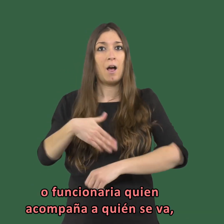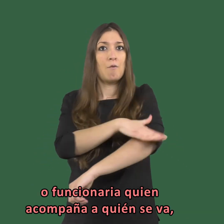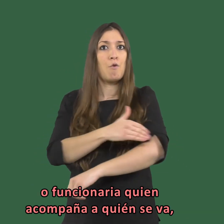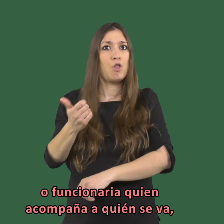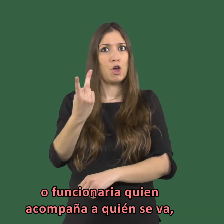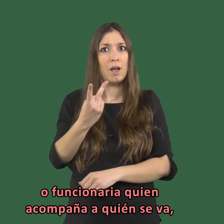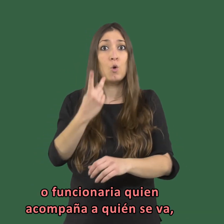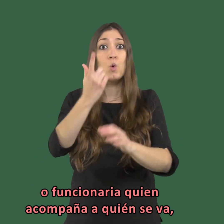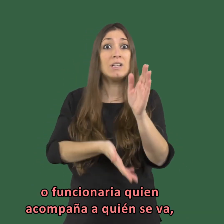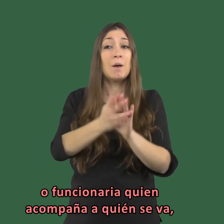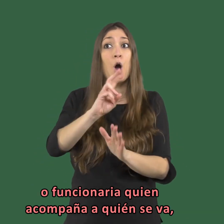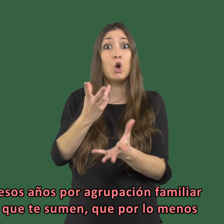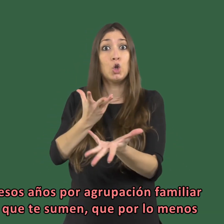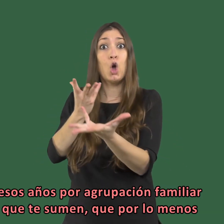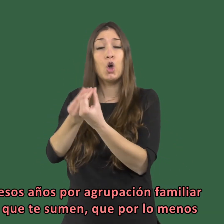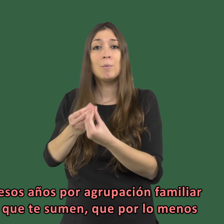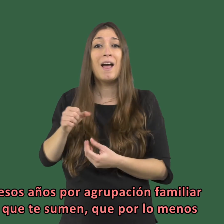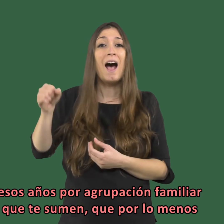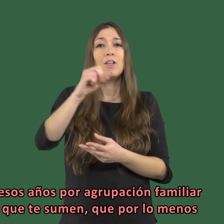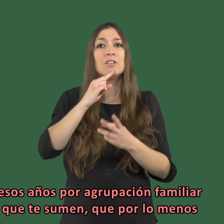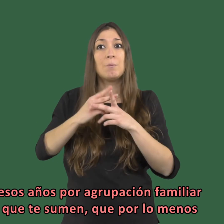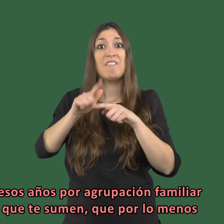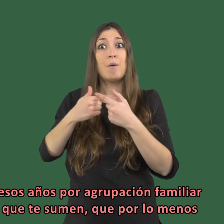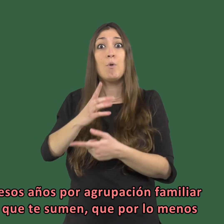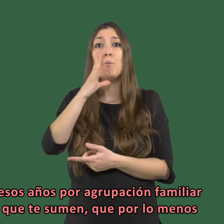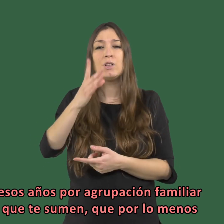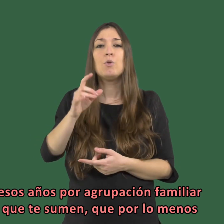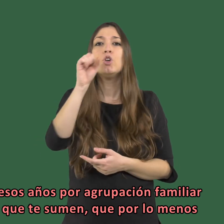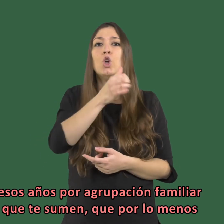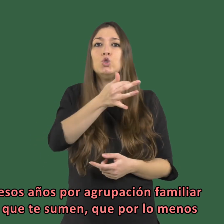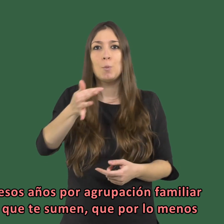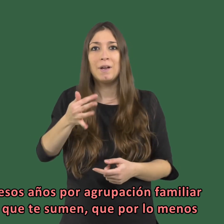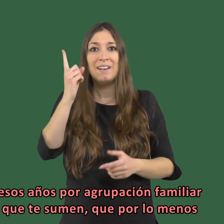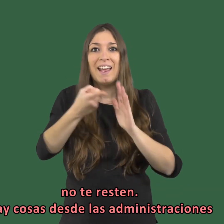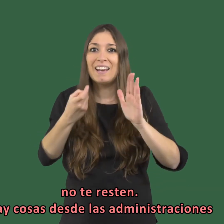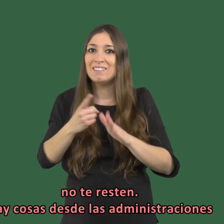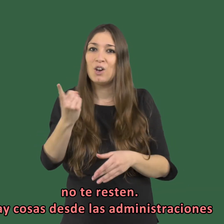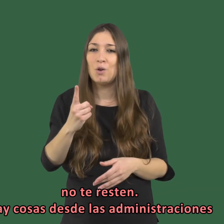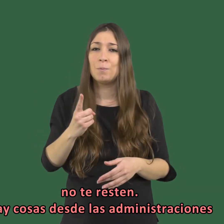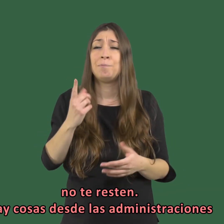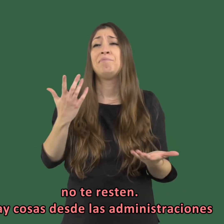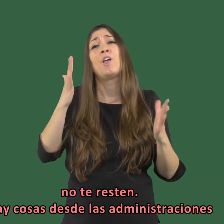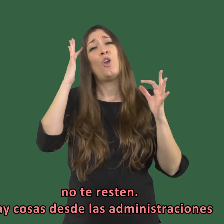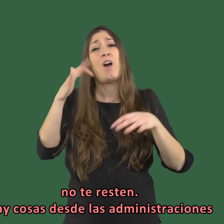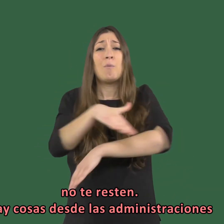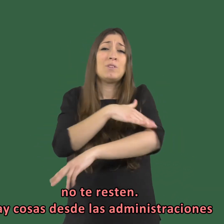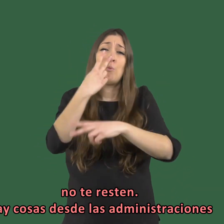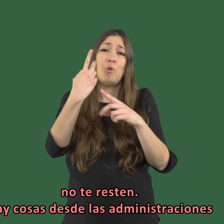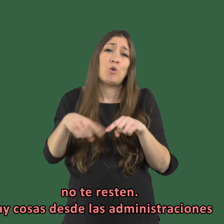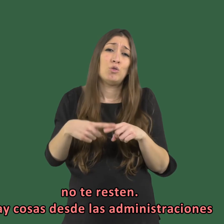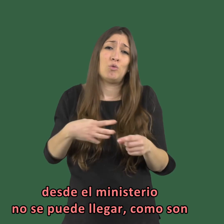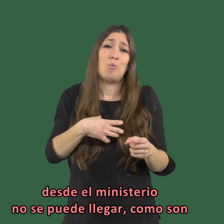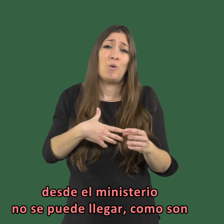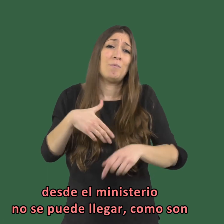quien acompaña a quien se va, esos años por agrupación familiar que te sumen, que por lo menos no te resten. Hay cosas a las que desde las